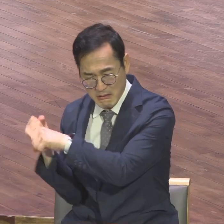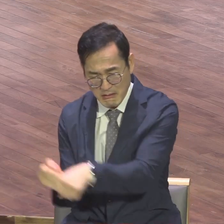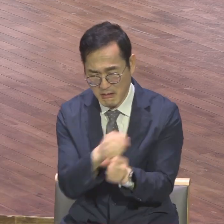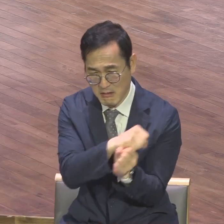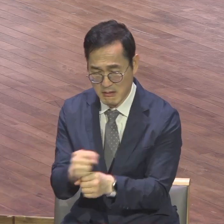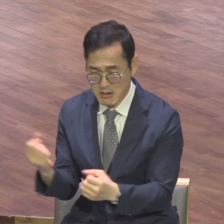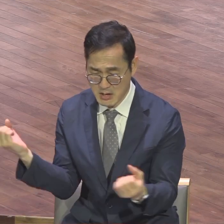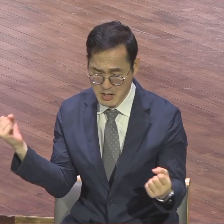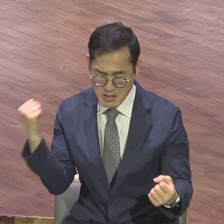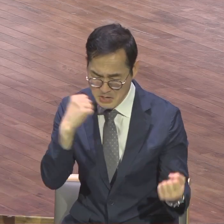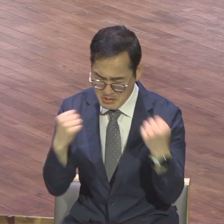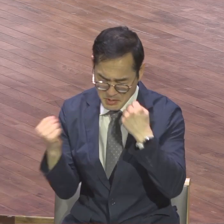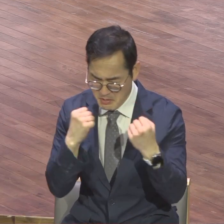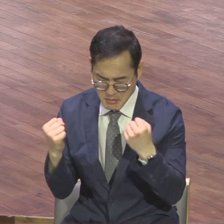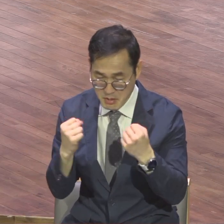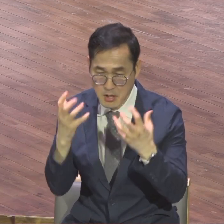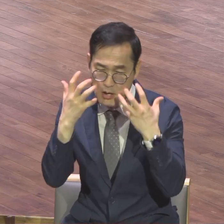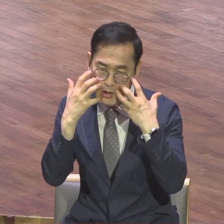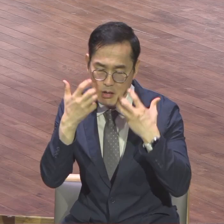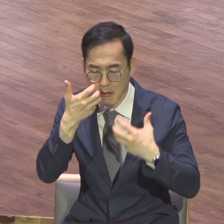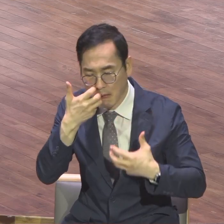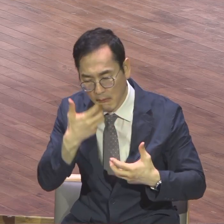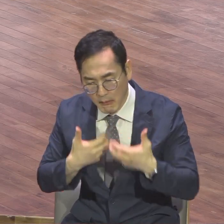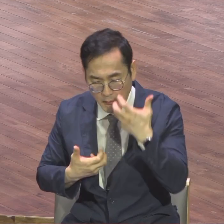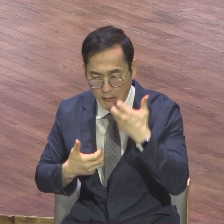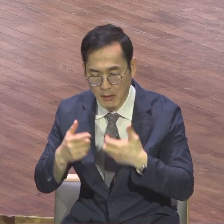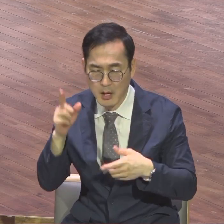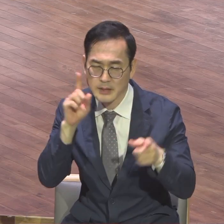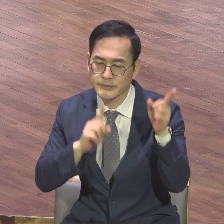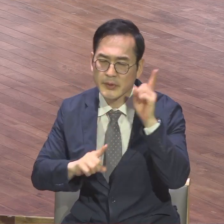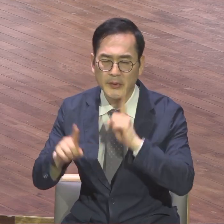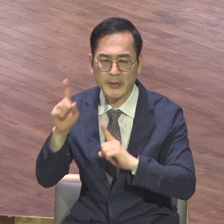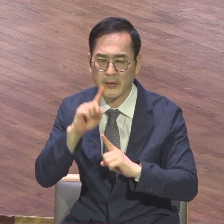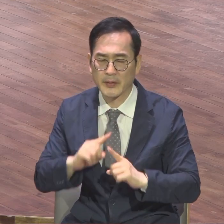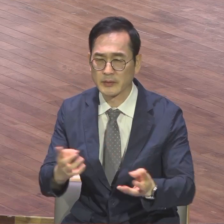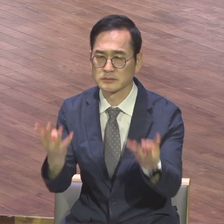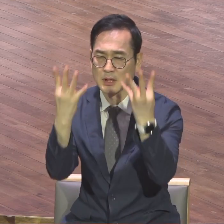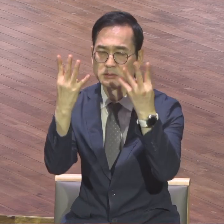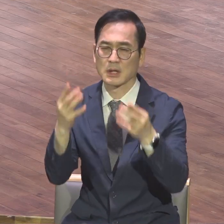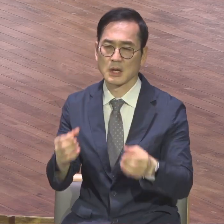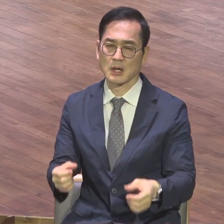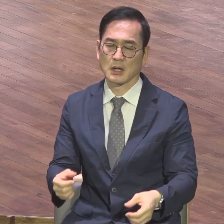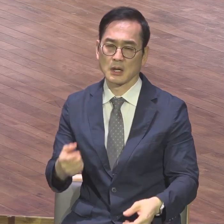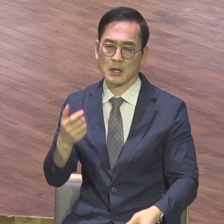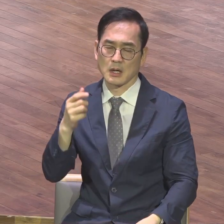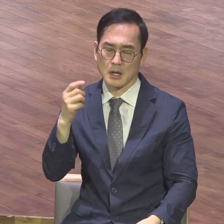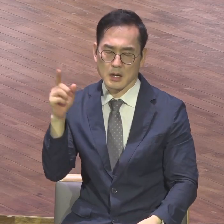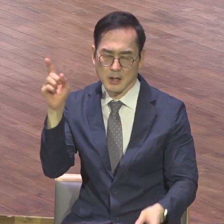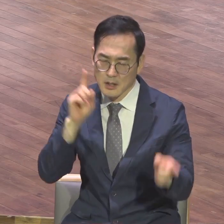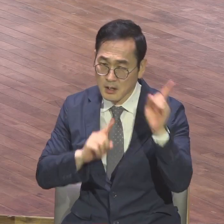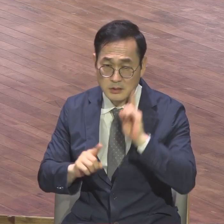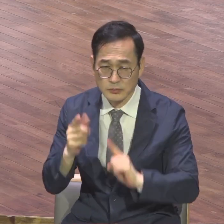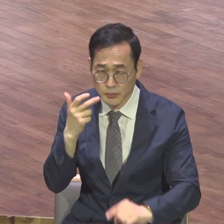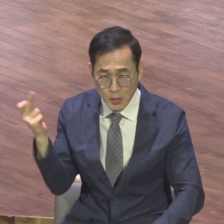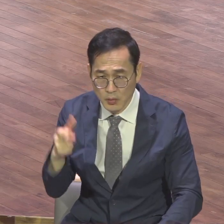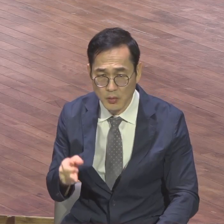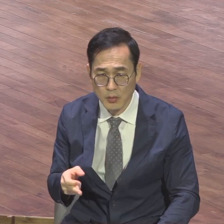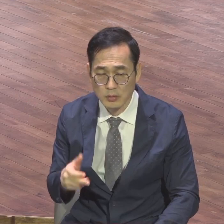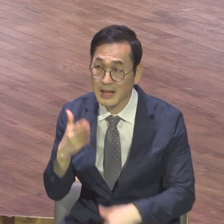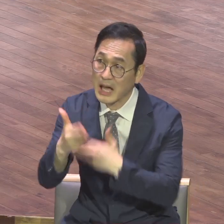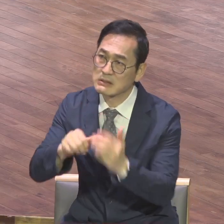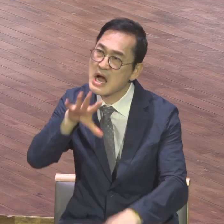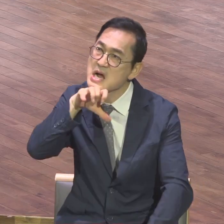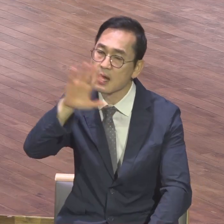이런 상황 속에서 바울은 하나님을 향해서 불평 원망한 것이 아니라 오히려